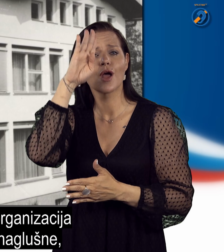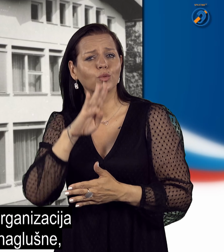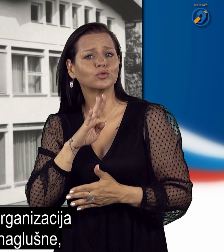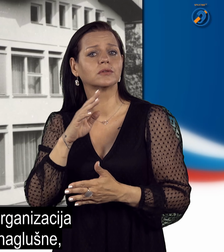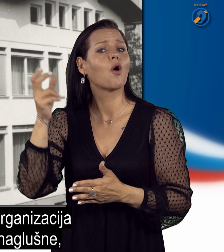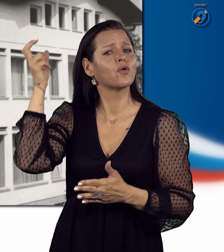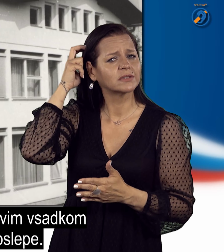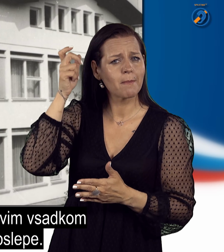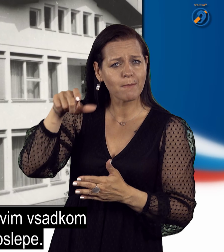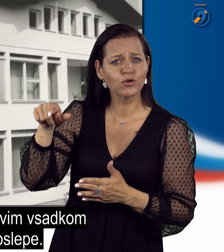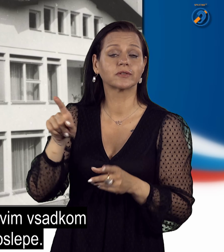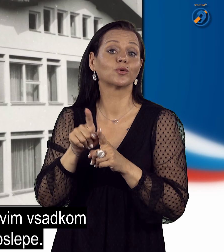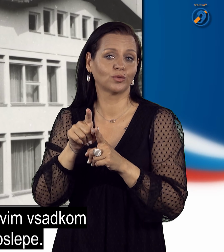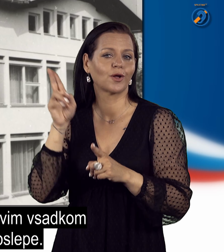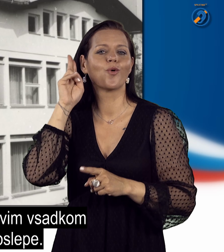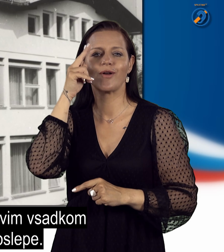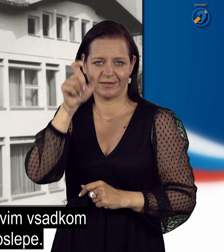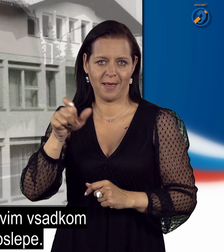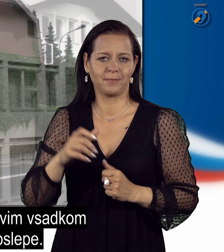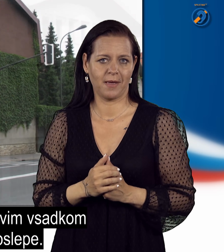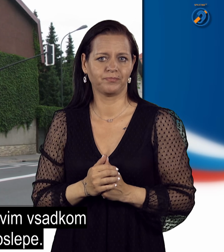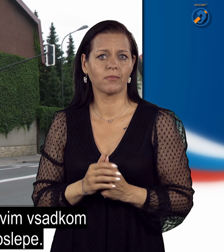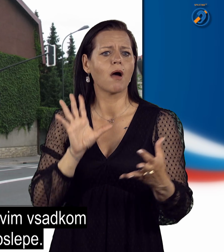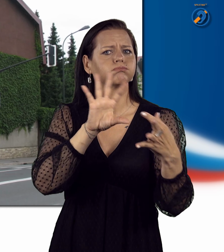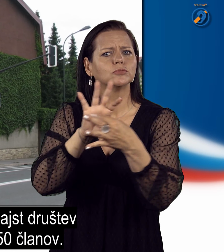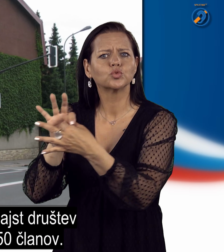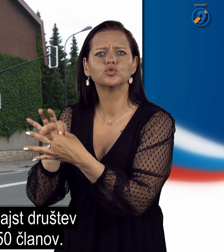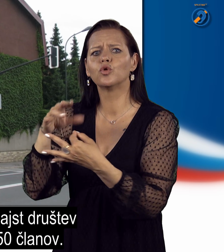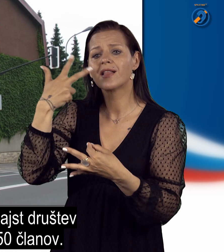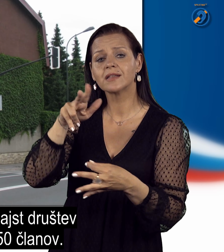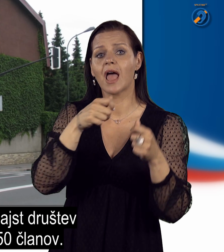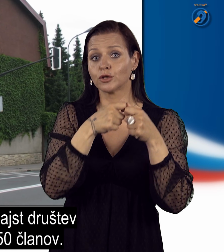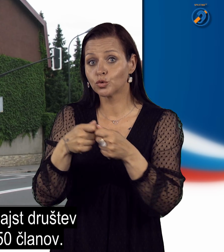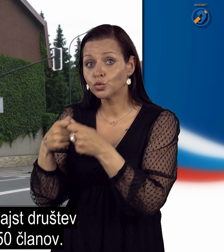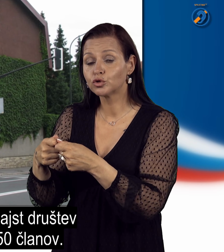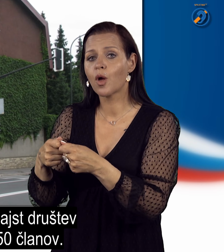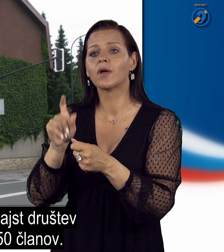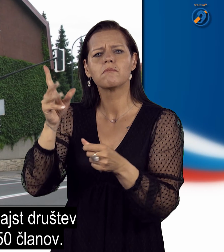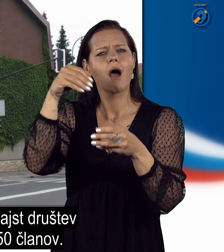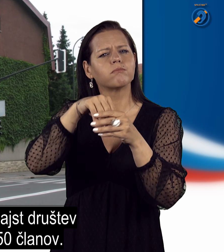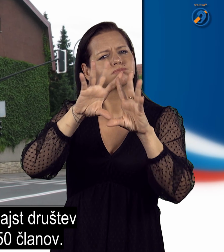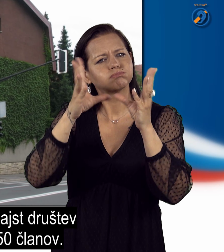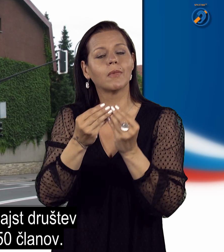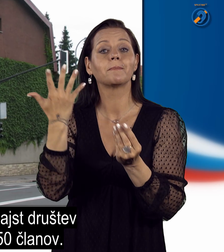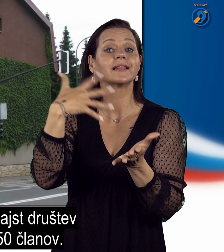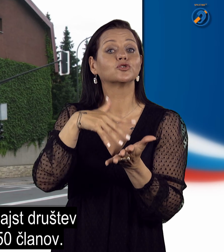gluhe, naglušne, osebe s polževim vsadkom in gluhoslepe. Združuje 13 društev in